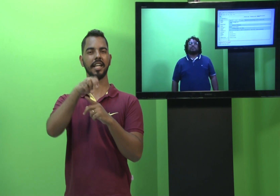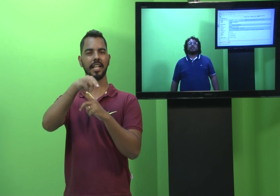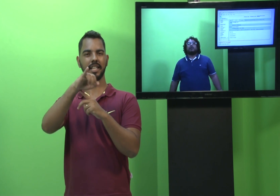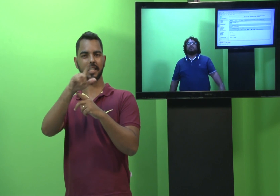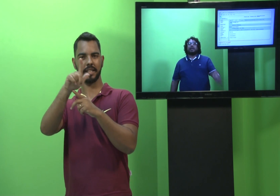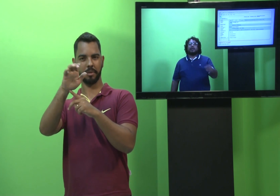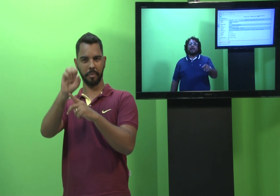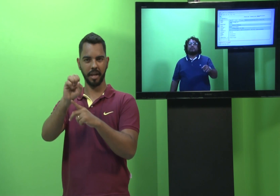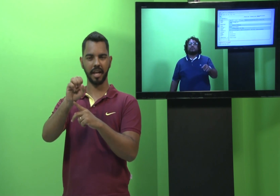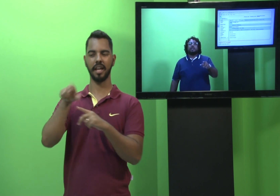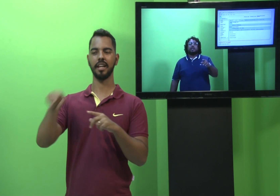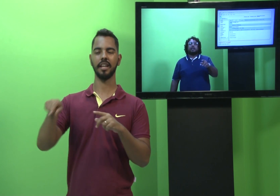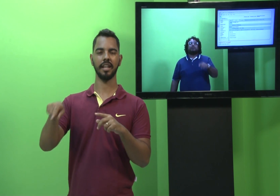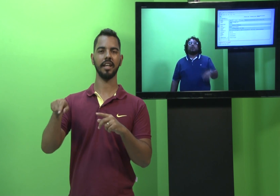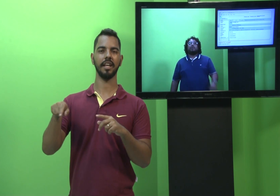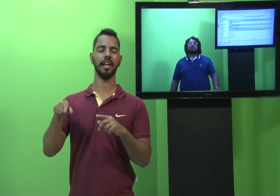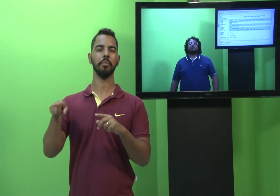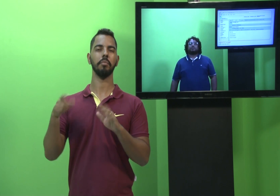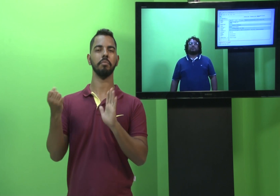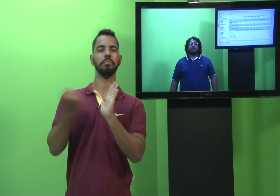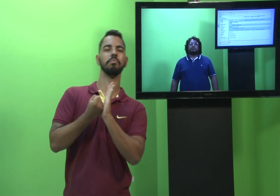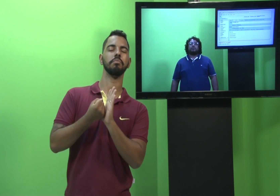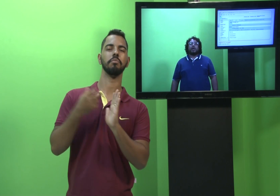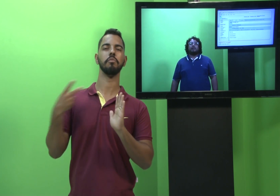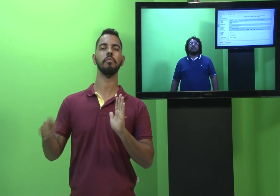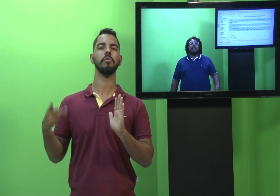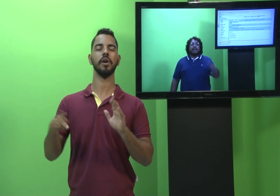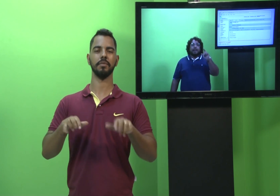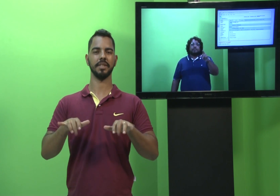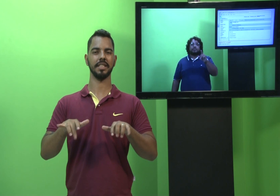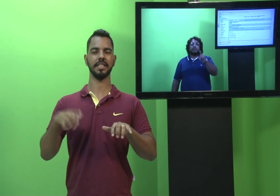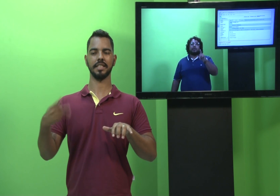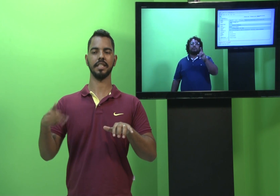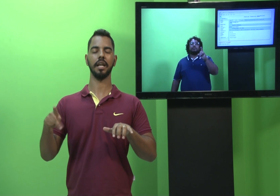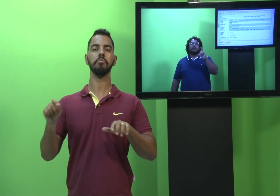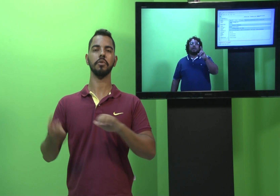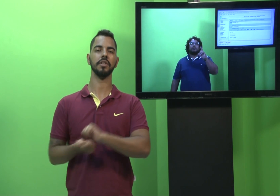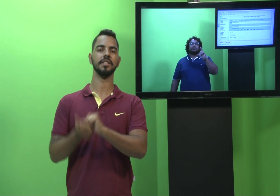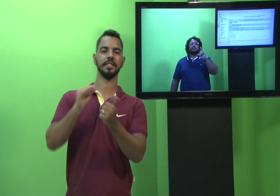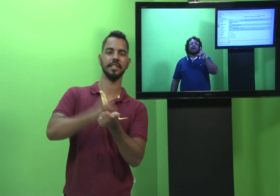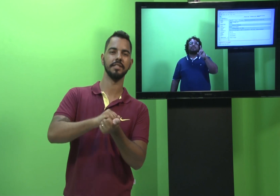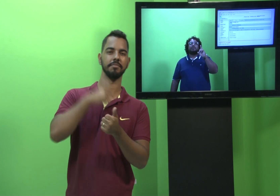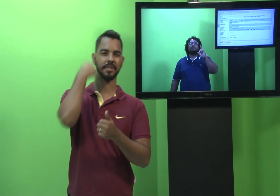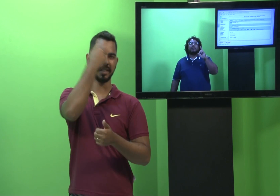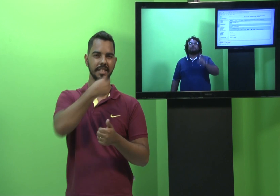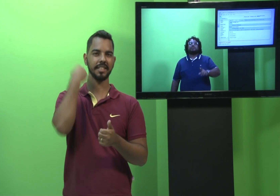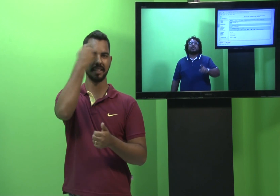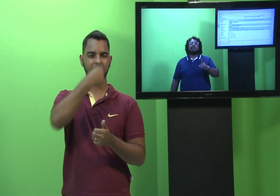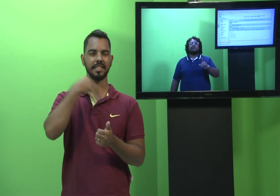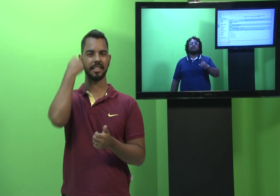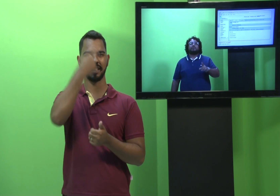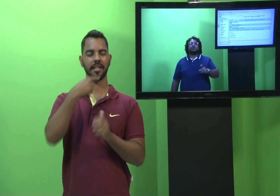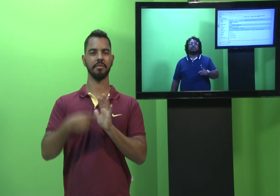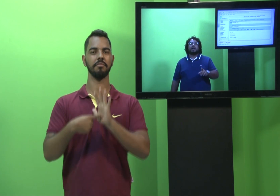tempo estarão integrados naturalmente às suas conversas online. Lembre-se que os smileys são expressões que devem ser